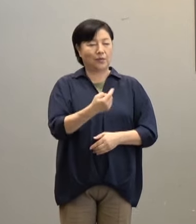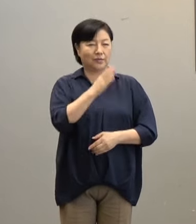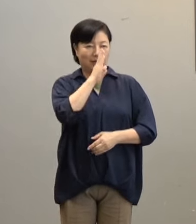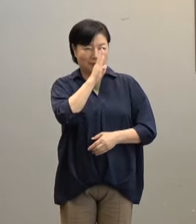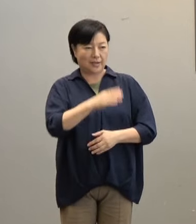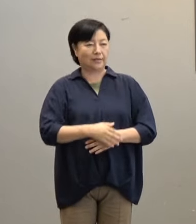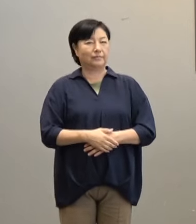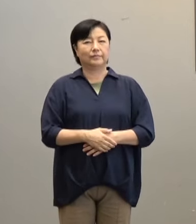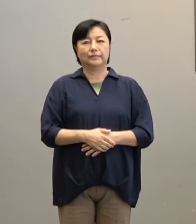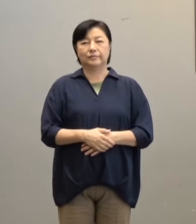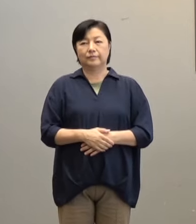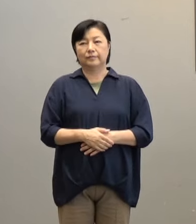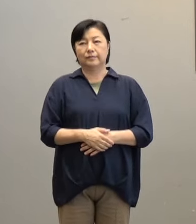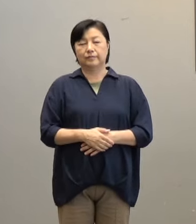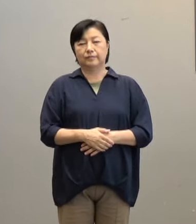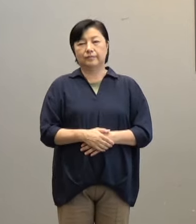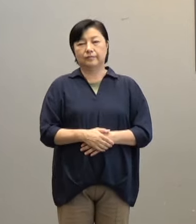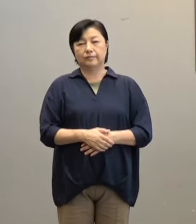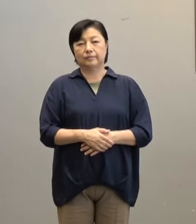います。